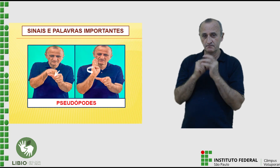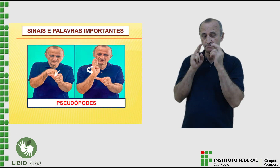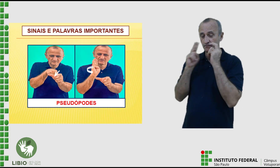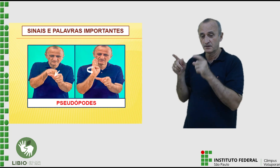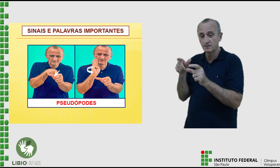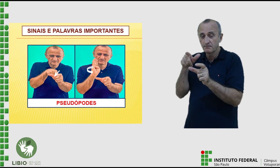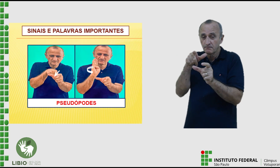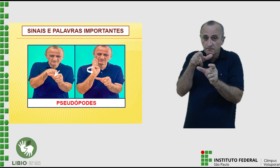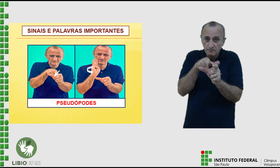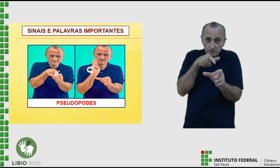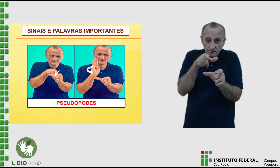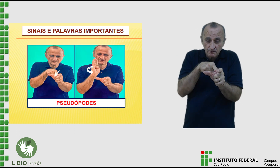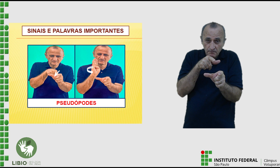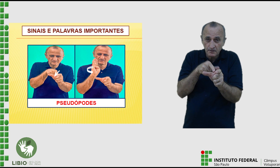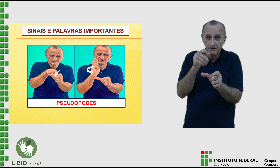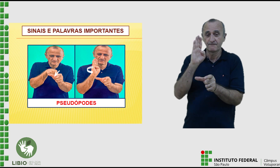Veja o sinal